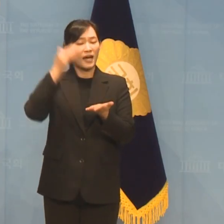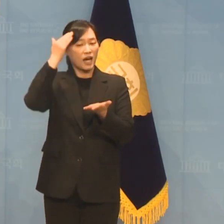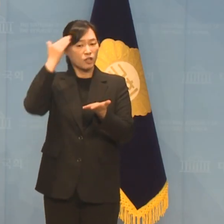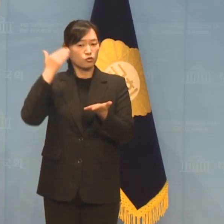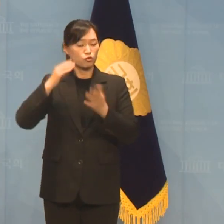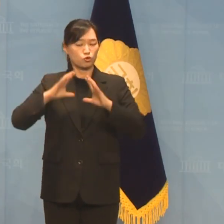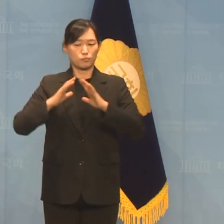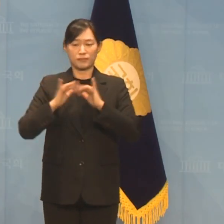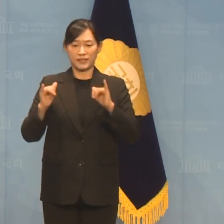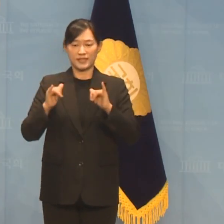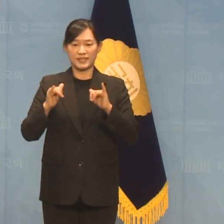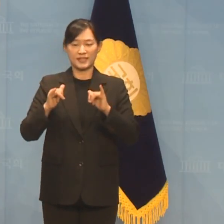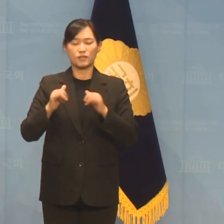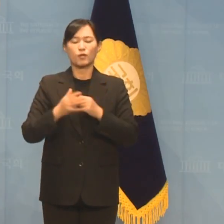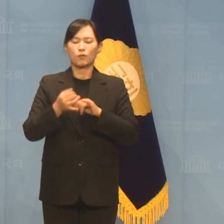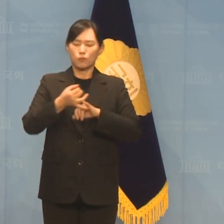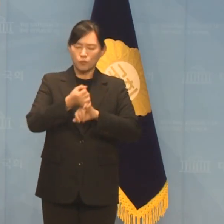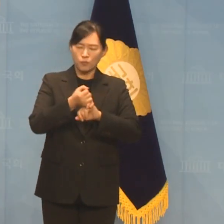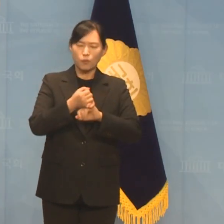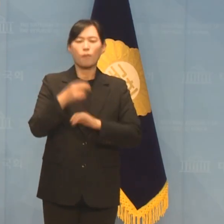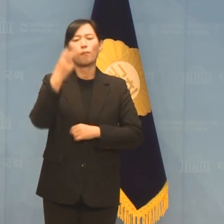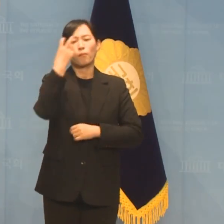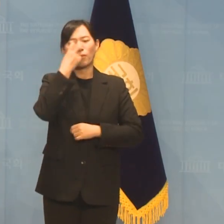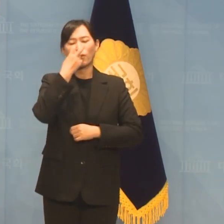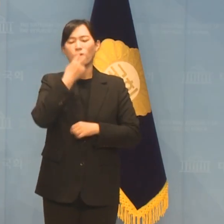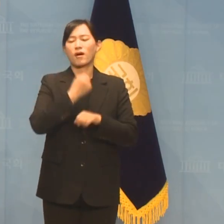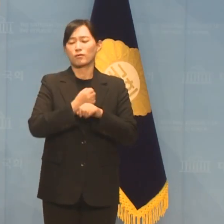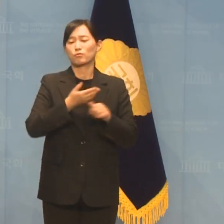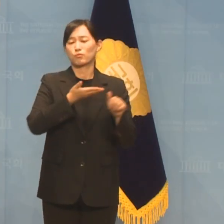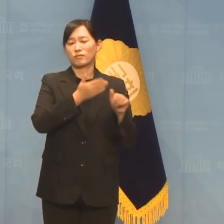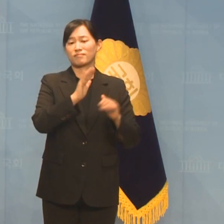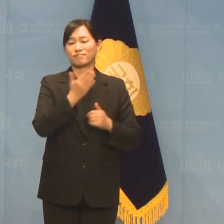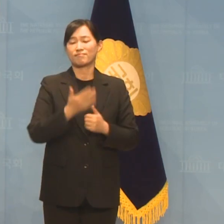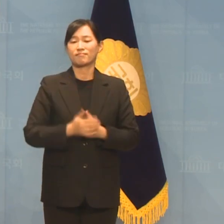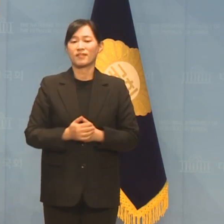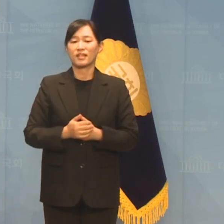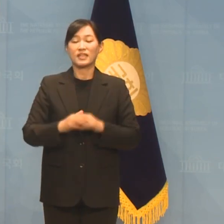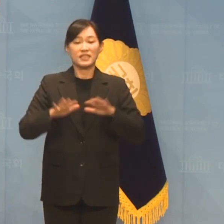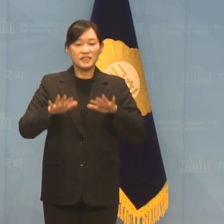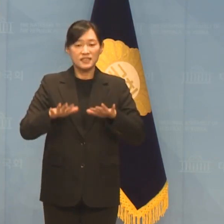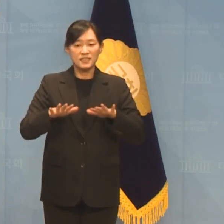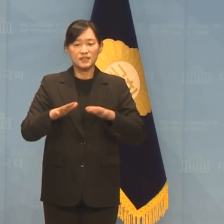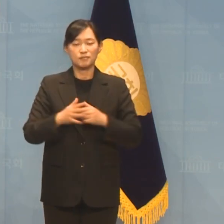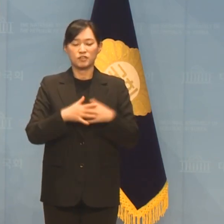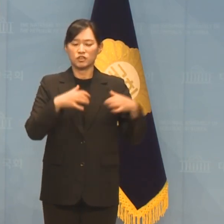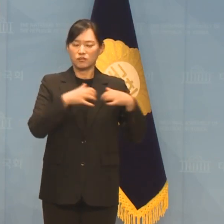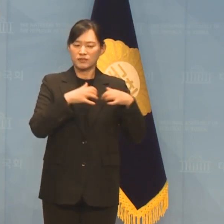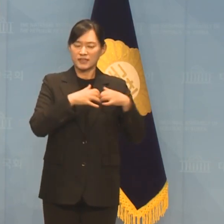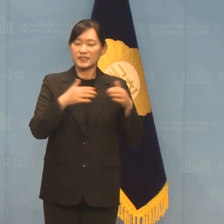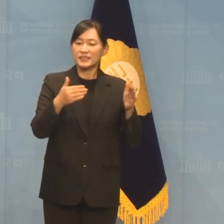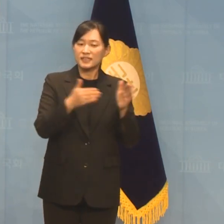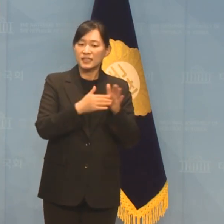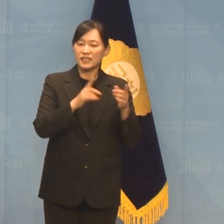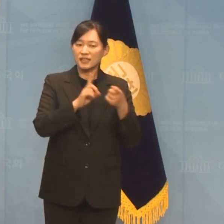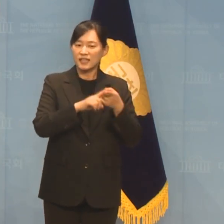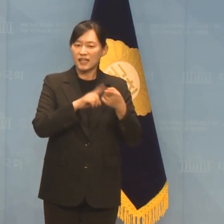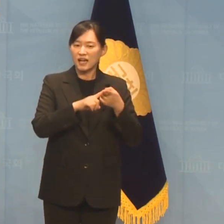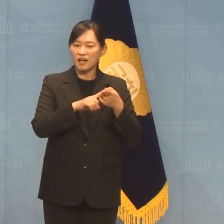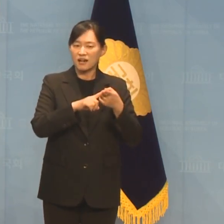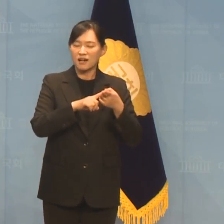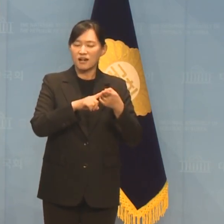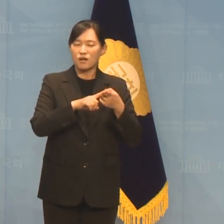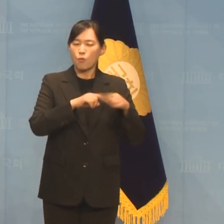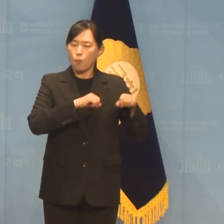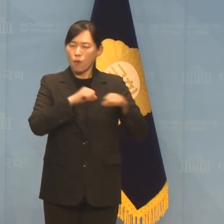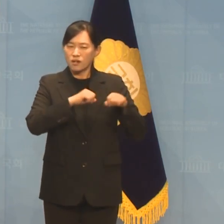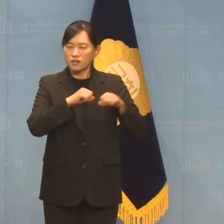대한민국 국민으로서 반드시 보호받아야 합니다. 현재 종전 협상에 관한 움직임들이